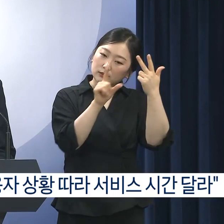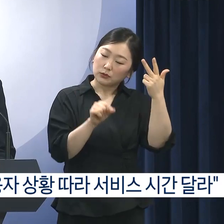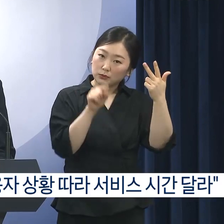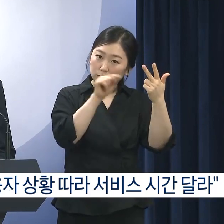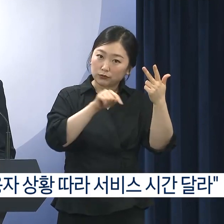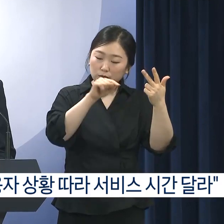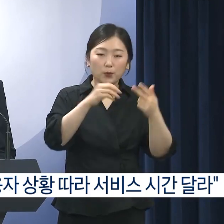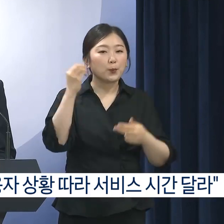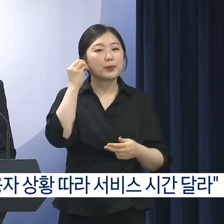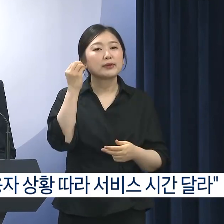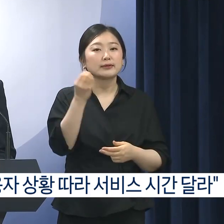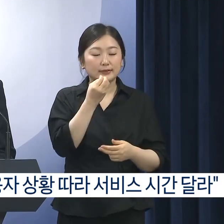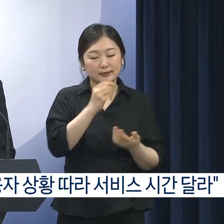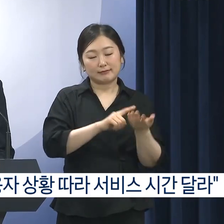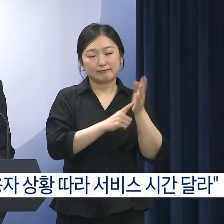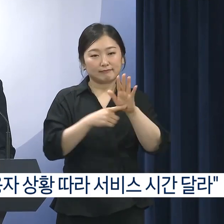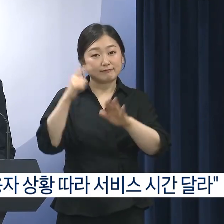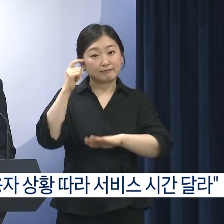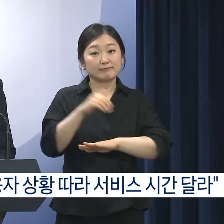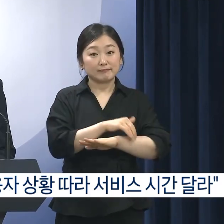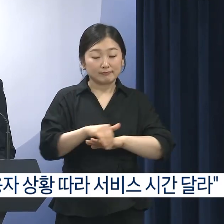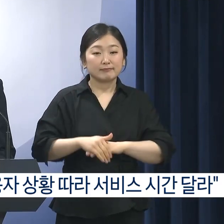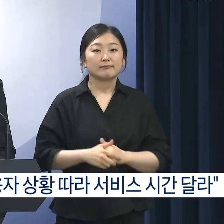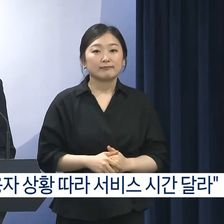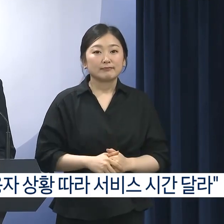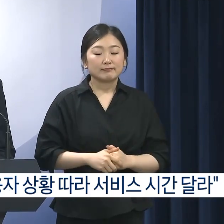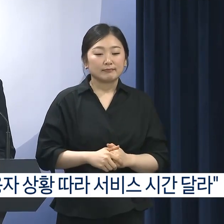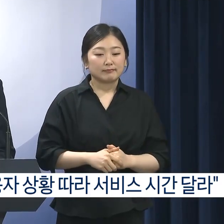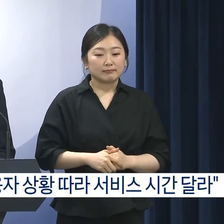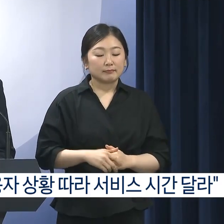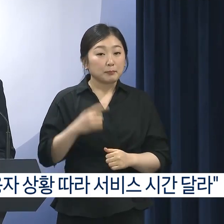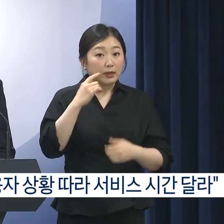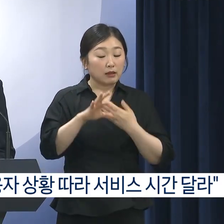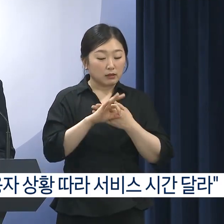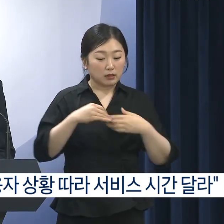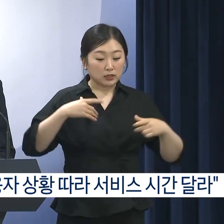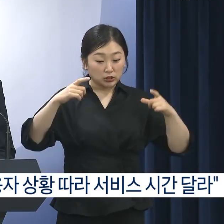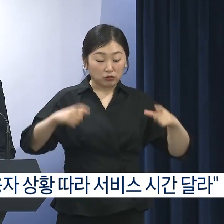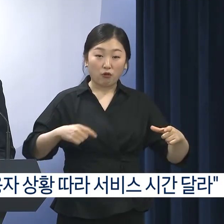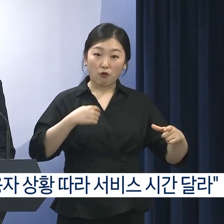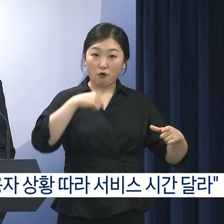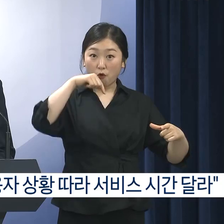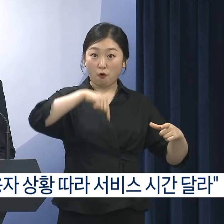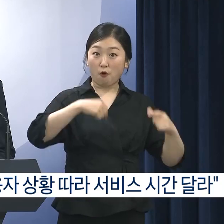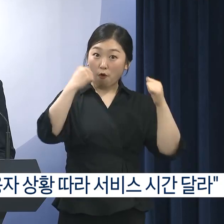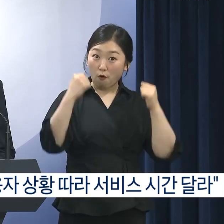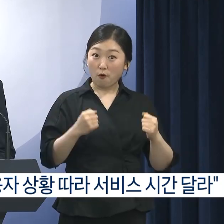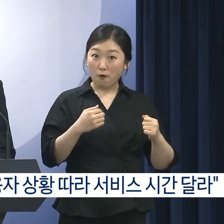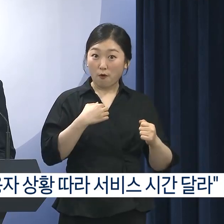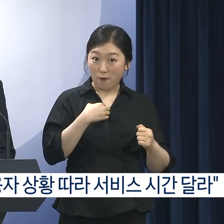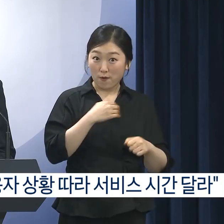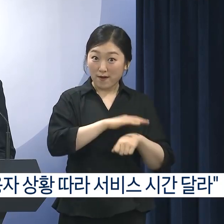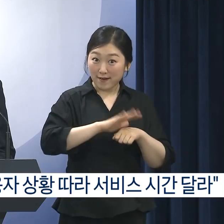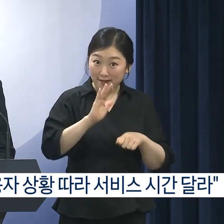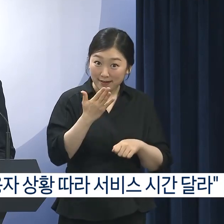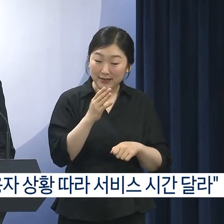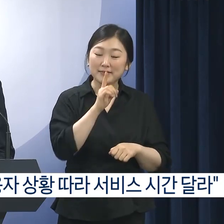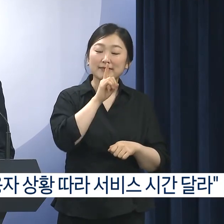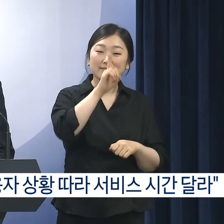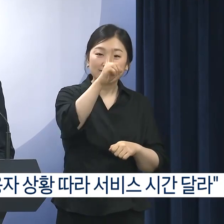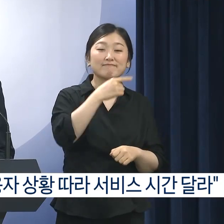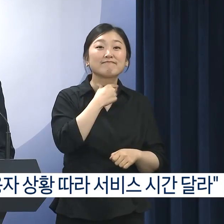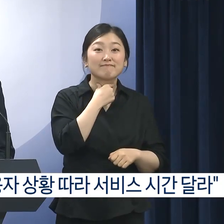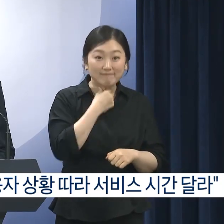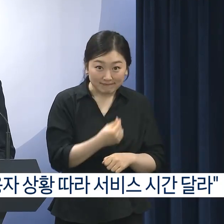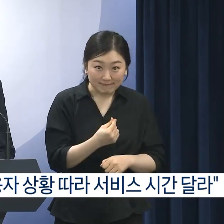통해서 안내해 드릴 예정입니다. 해당 지역에 거주하는 주민 중에서 일상 돌봄 서비스를 이용하고자